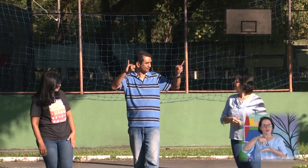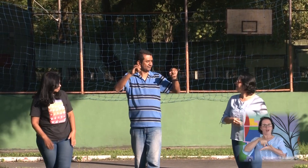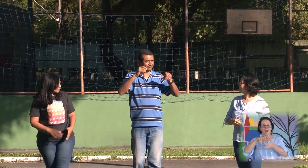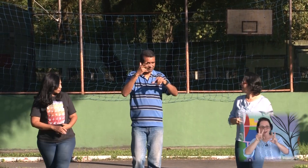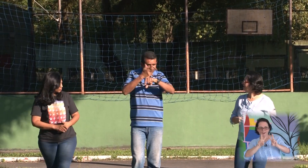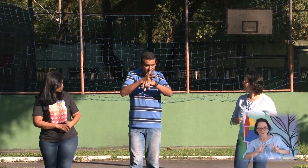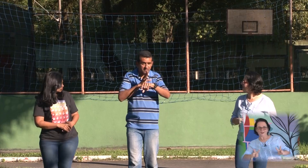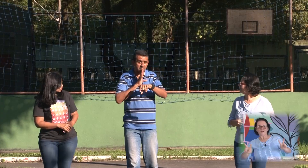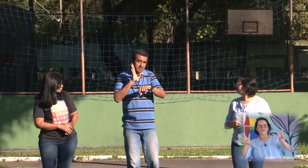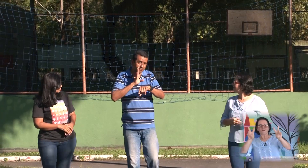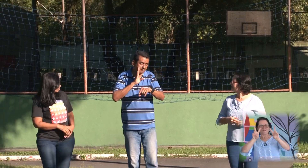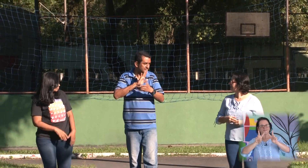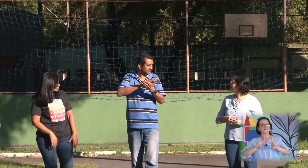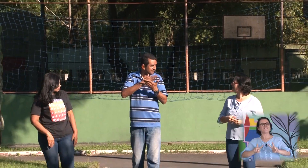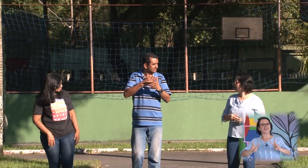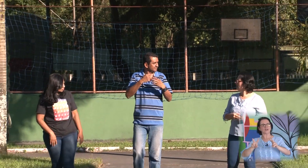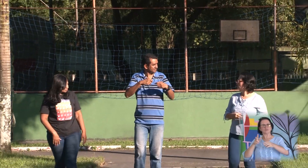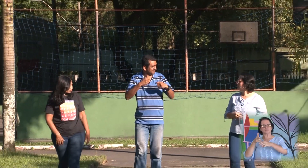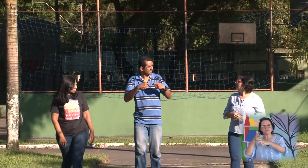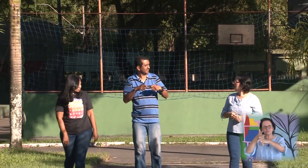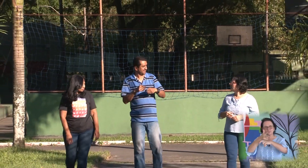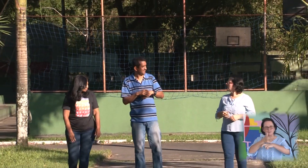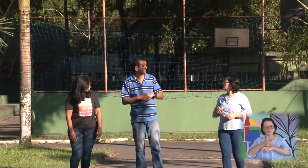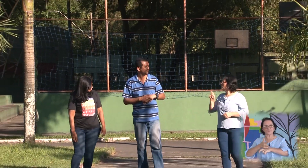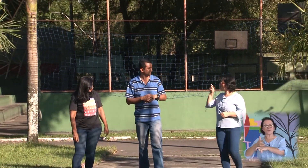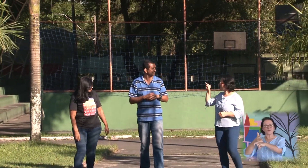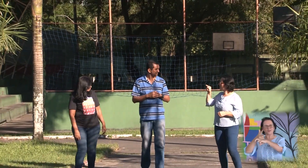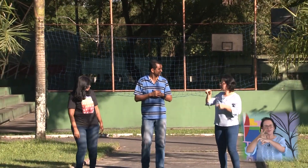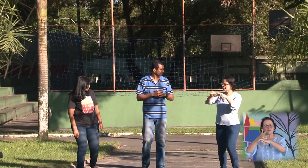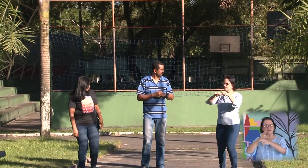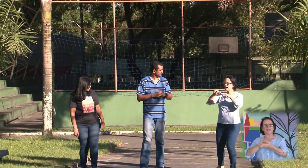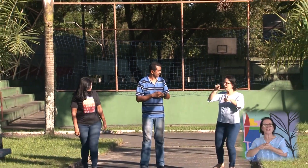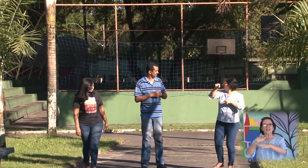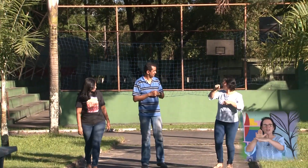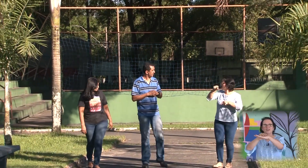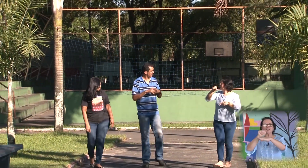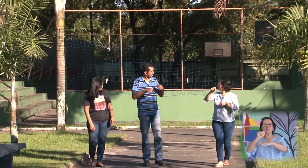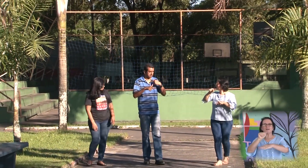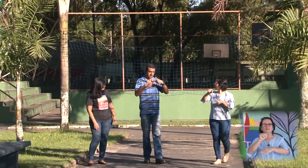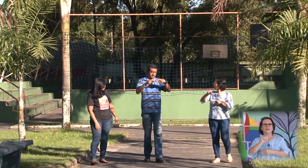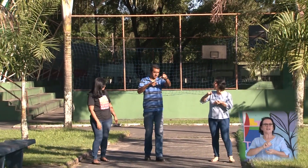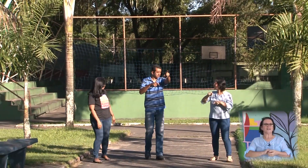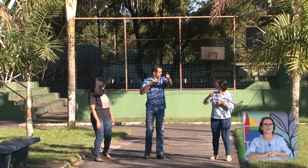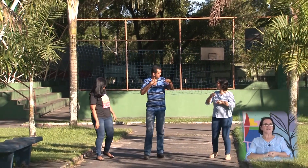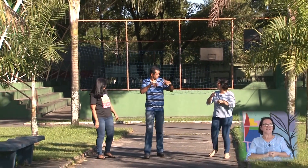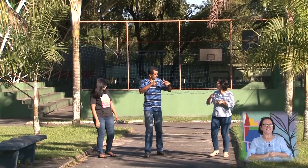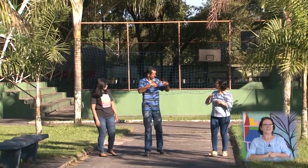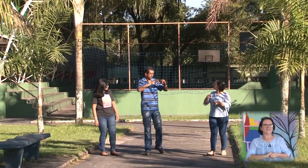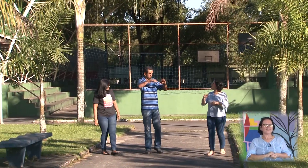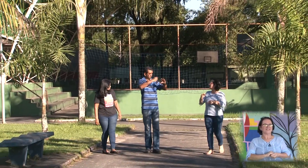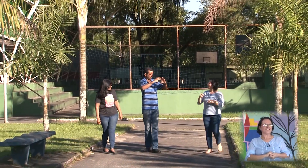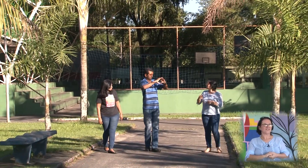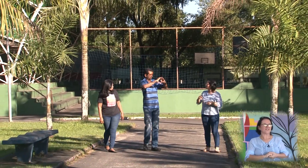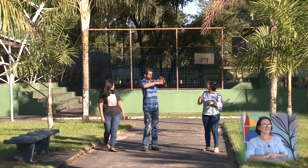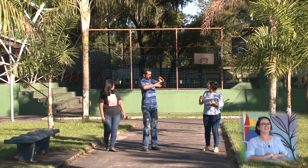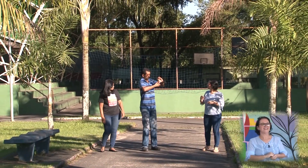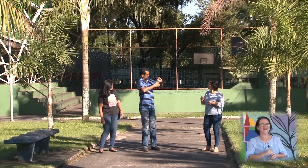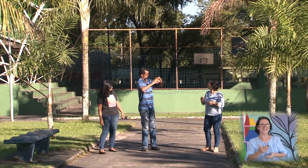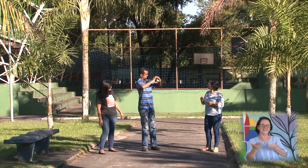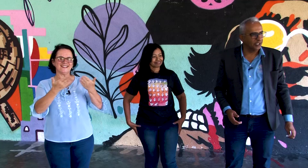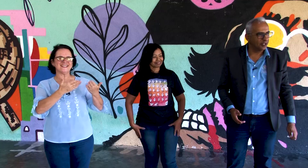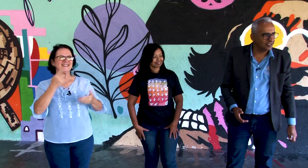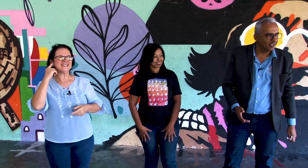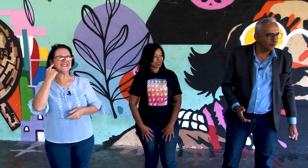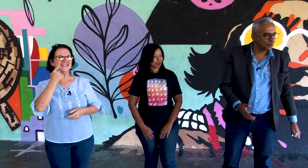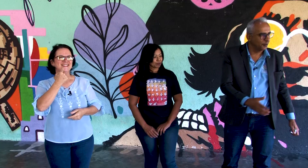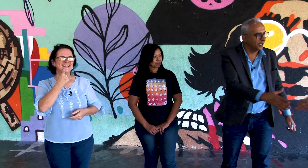inclusive, assistindo a gente fazer a gravação. Eu vou até chamá-lo aqui para que ele apareça aqui também na nossa